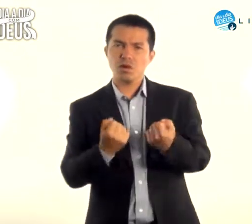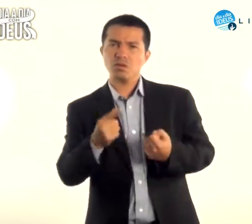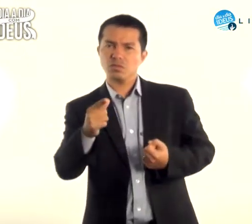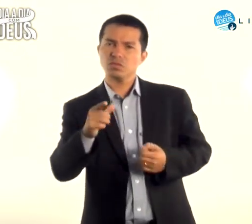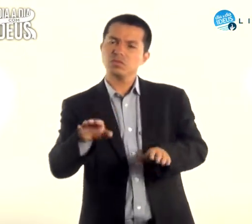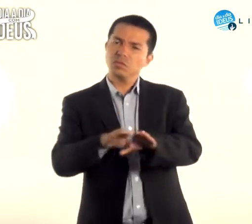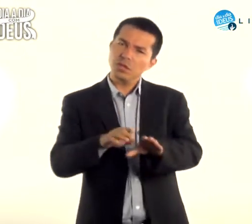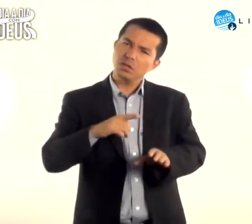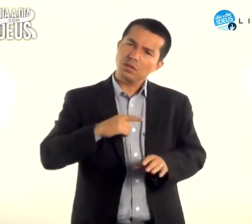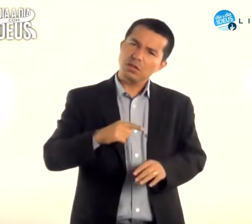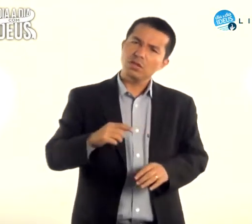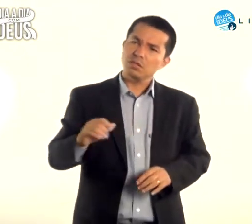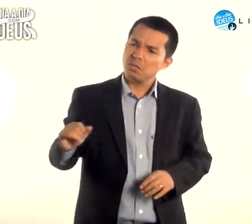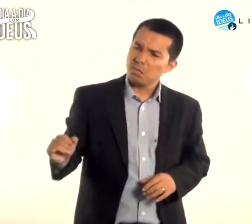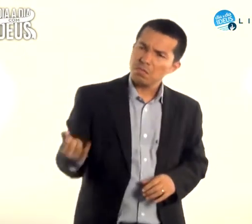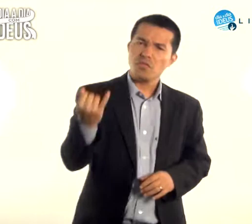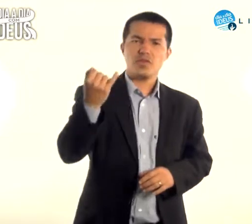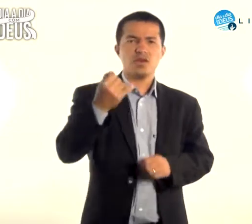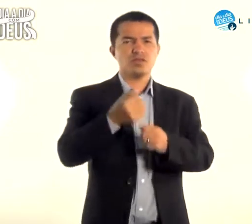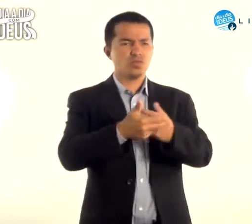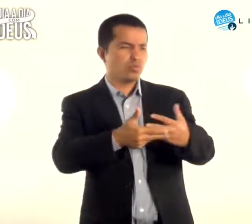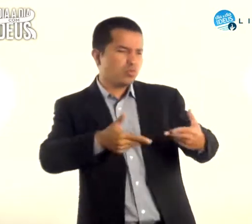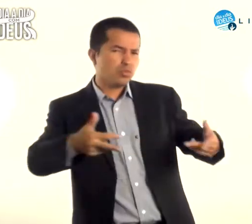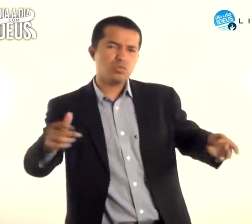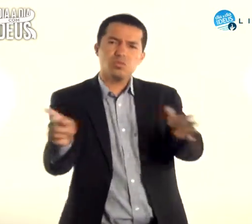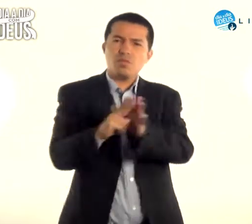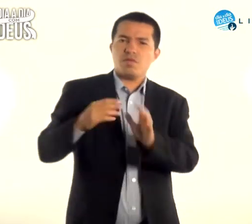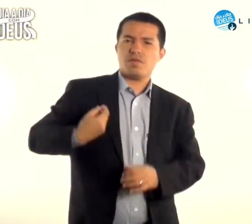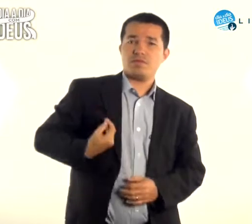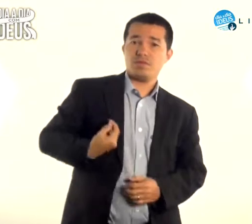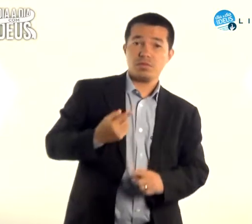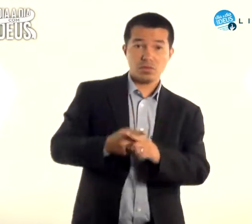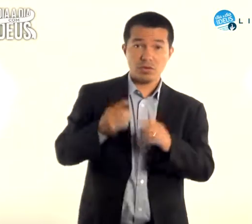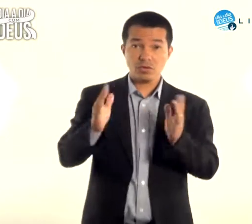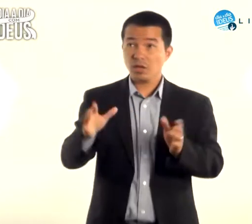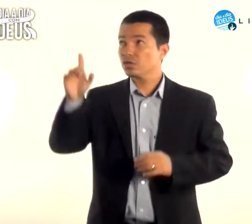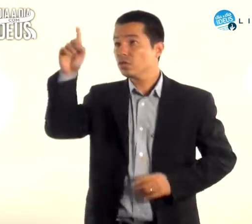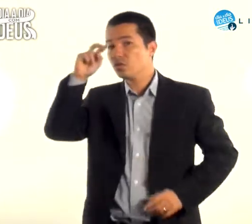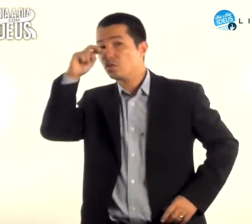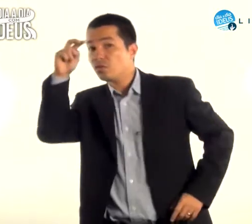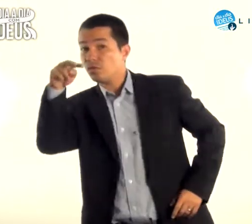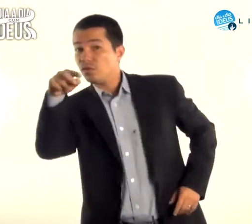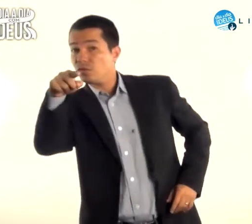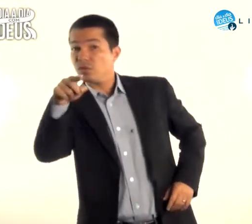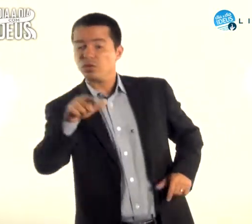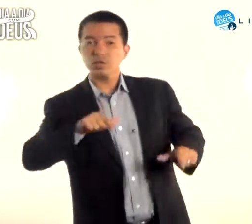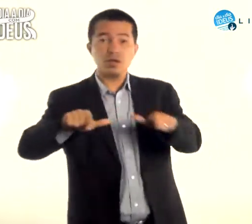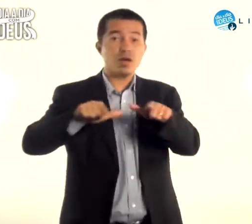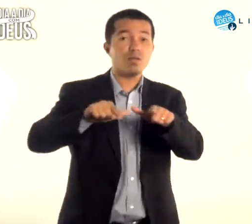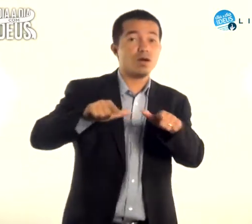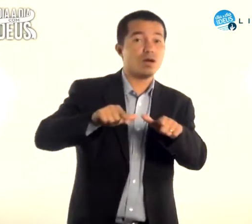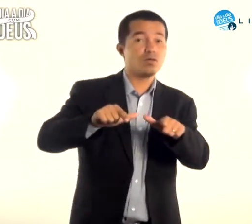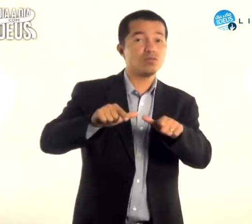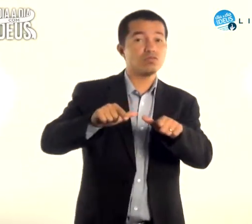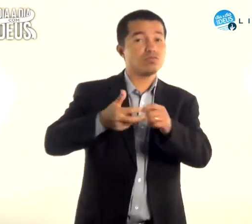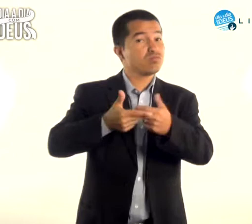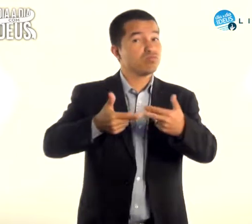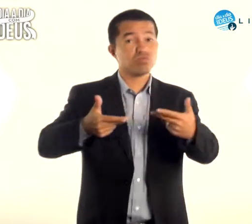agrada das tuas obras. Uma das coisas que os seres humanos mais fazem hoje é tentar